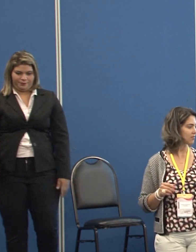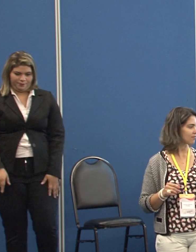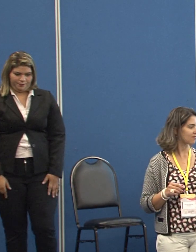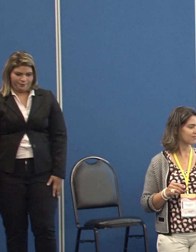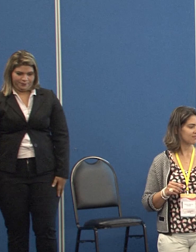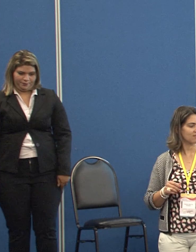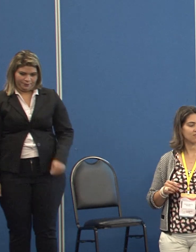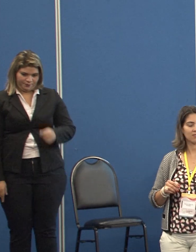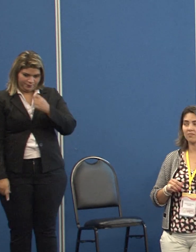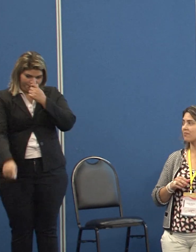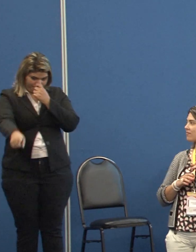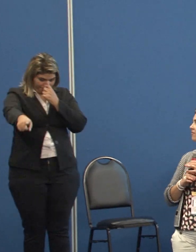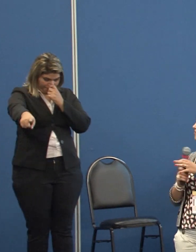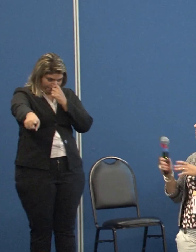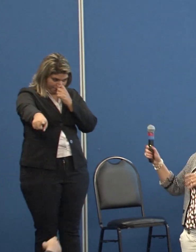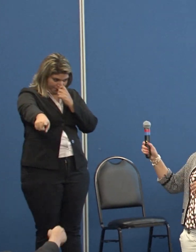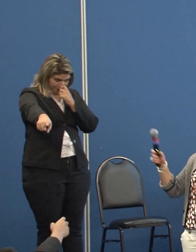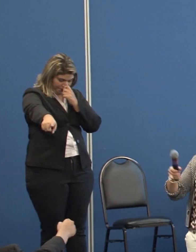Pergunta.